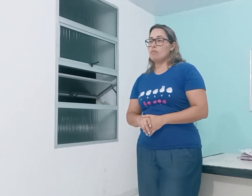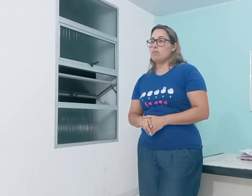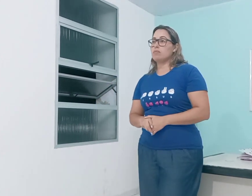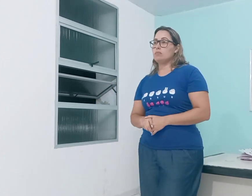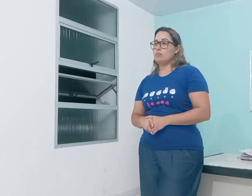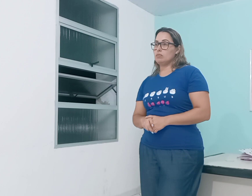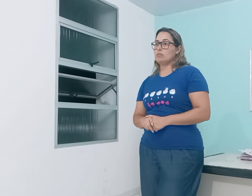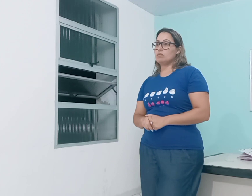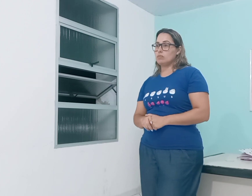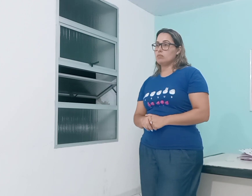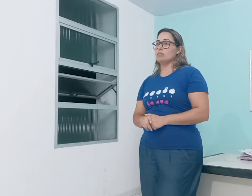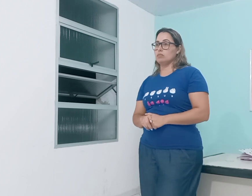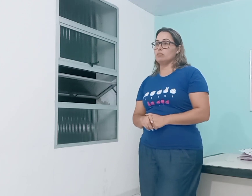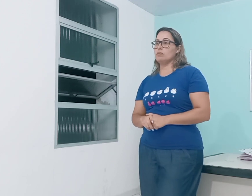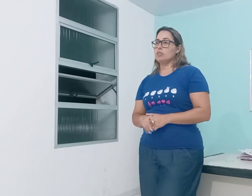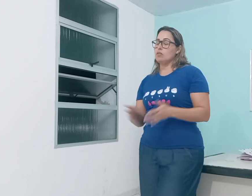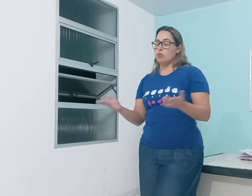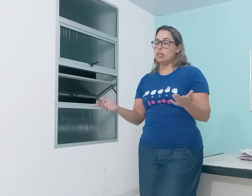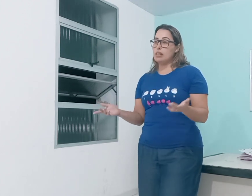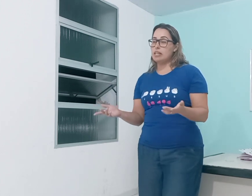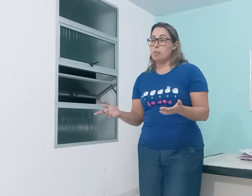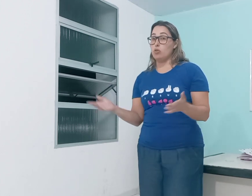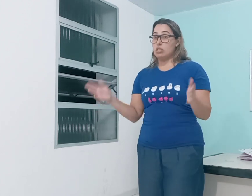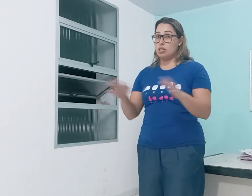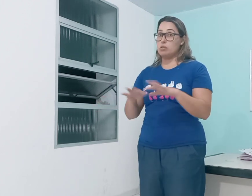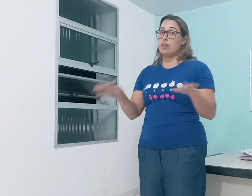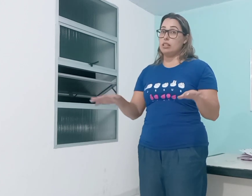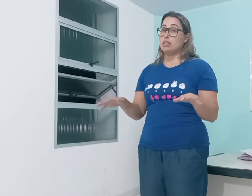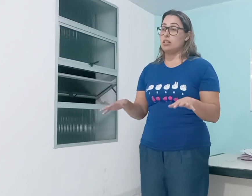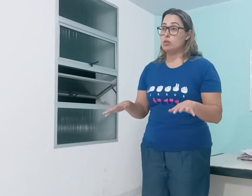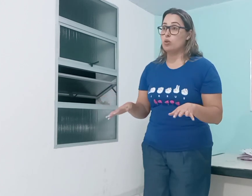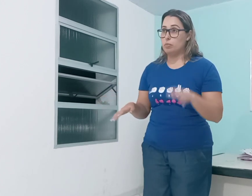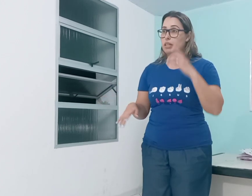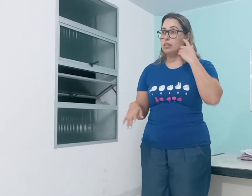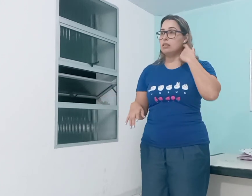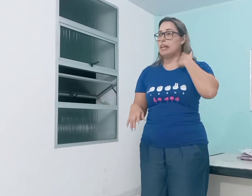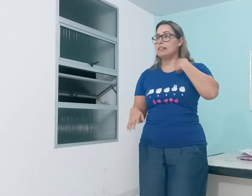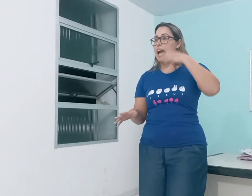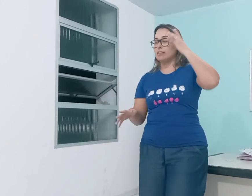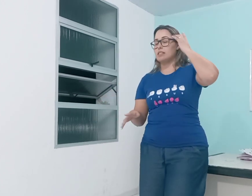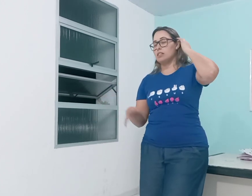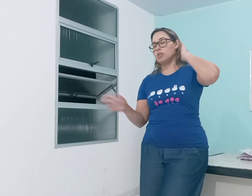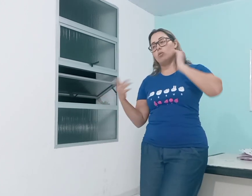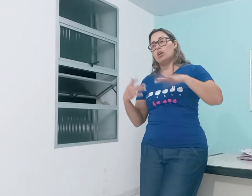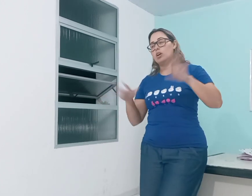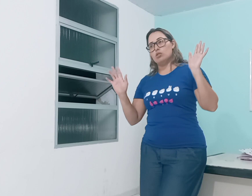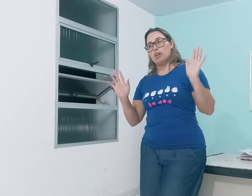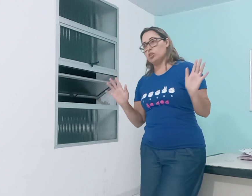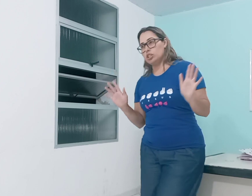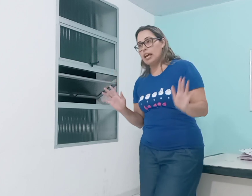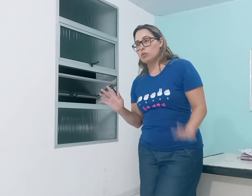e o ano, então assim, como faz? Vou dar um exemplo. Nós estamos falando aqui sobre, né, datas, então eu já vou direto.